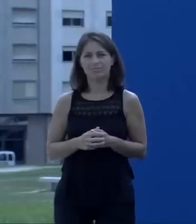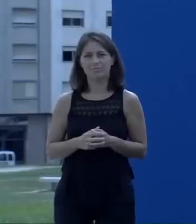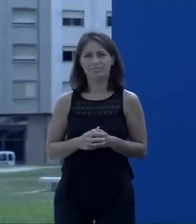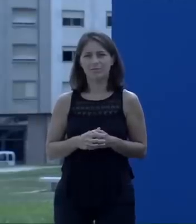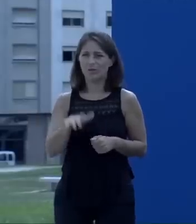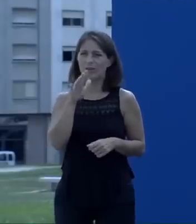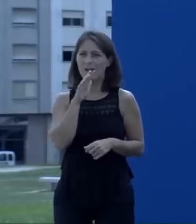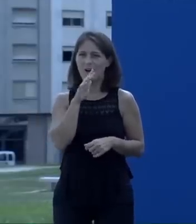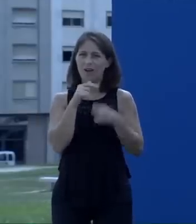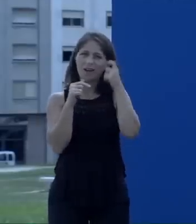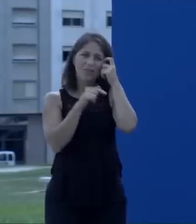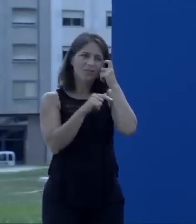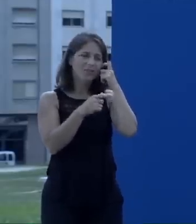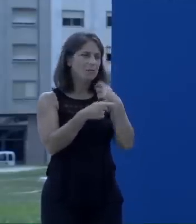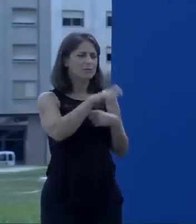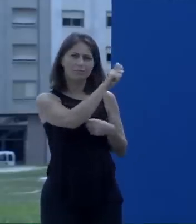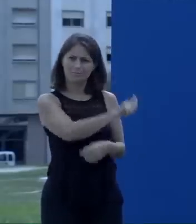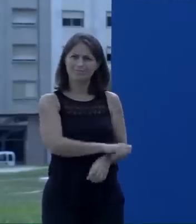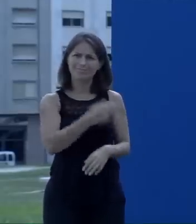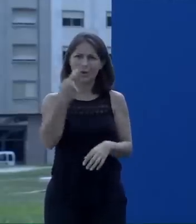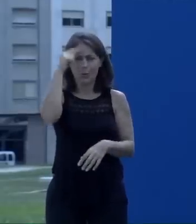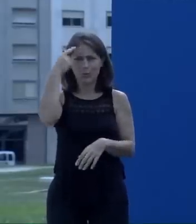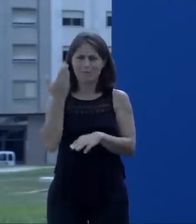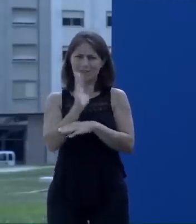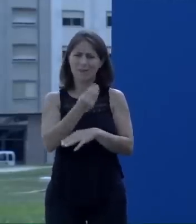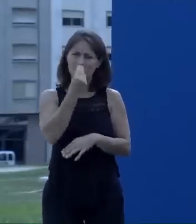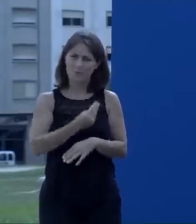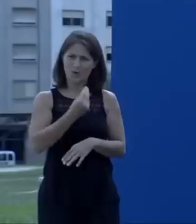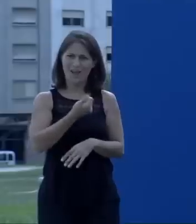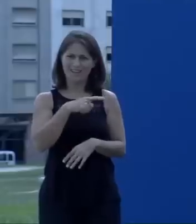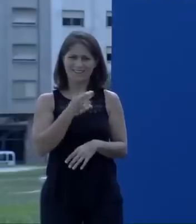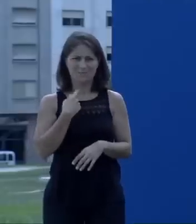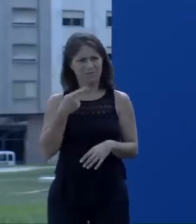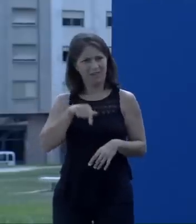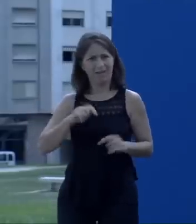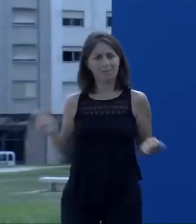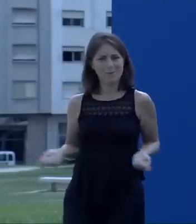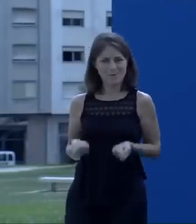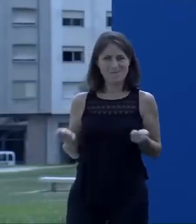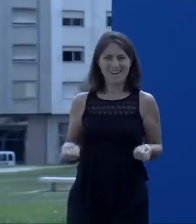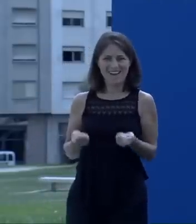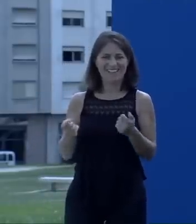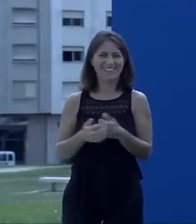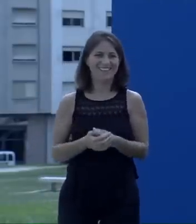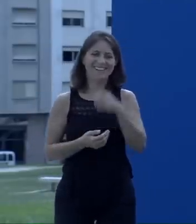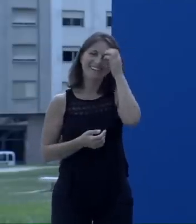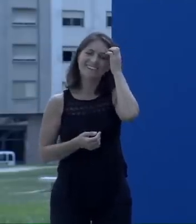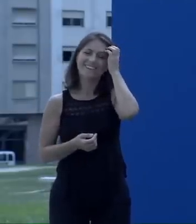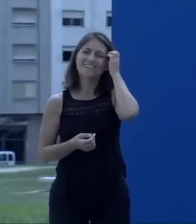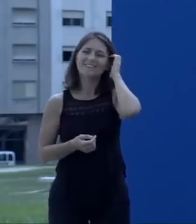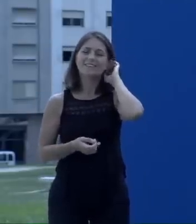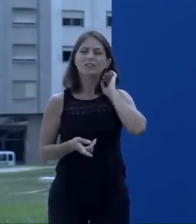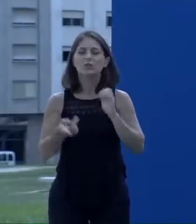Boa representante, digna representante, por certo, desta cultura, e aquí paro un segundo para facer propaganda, de Ánxeles Cuña,